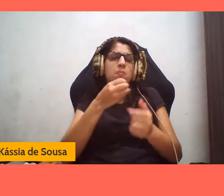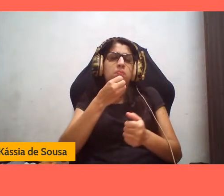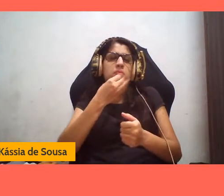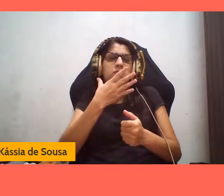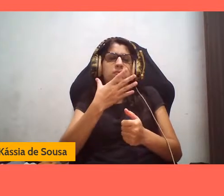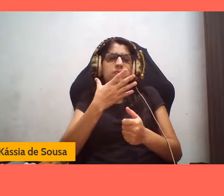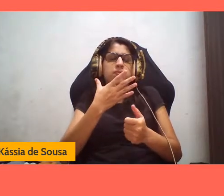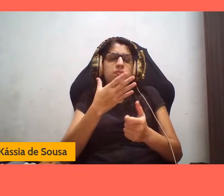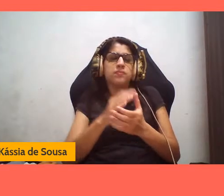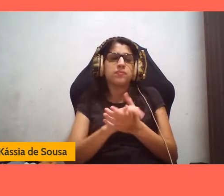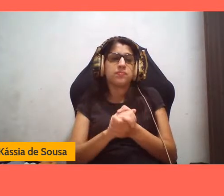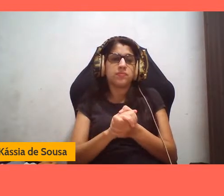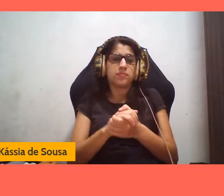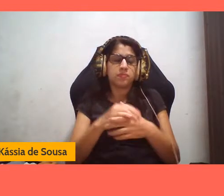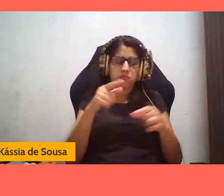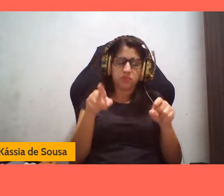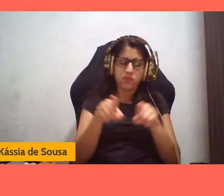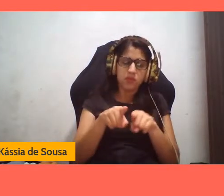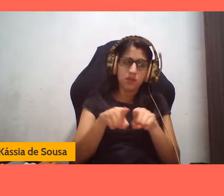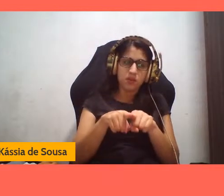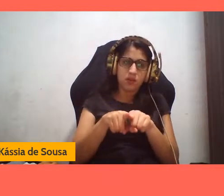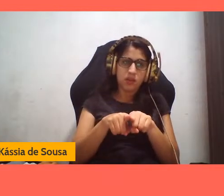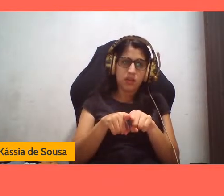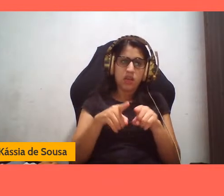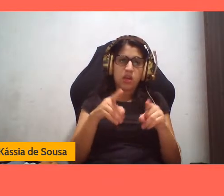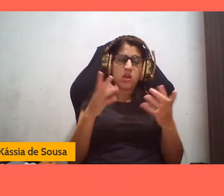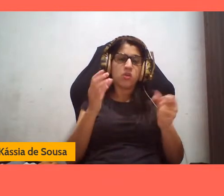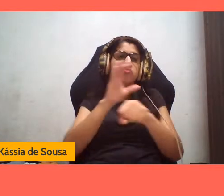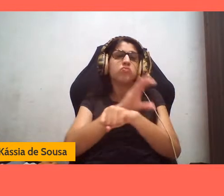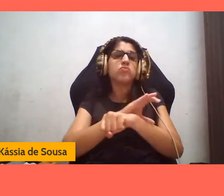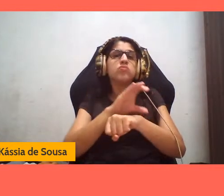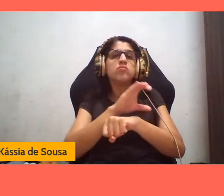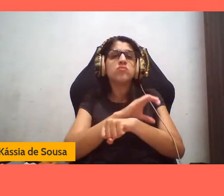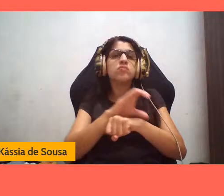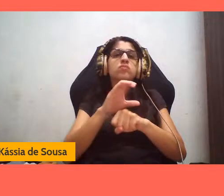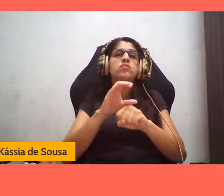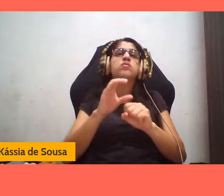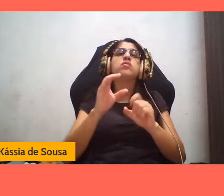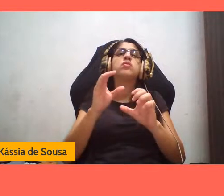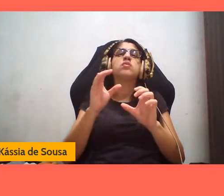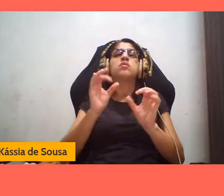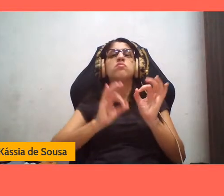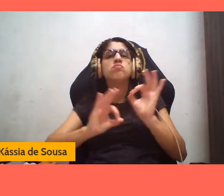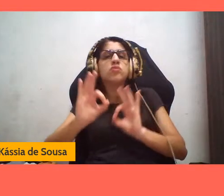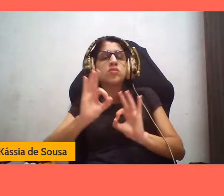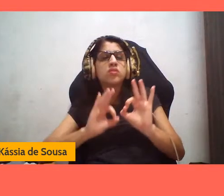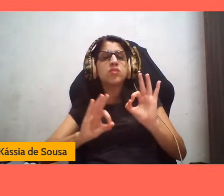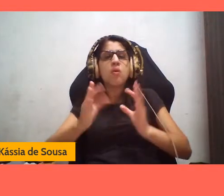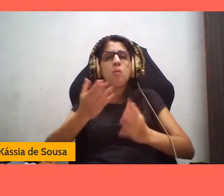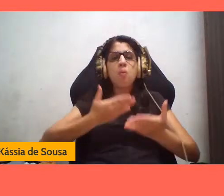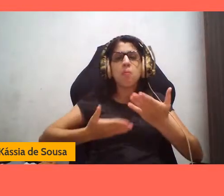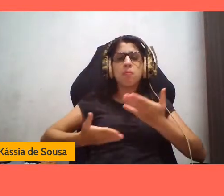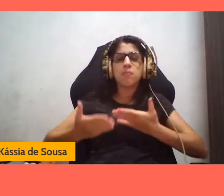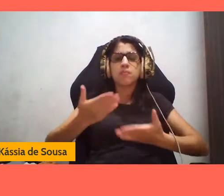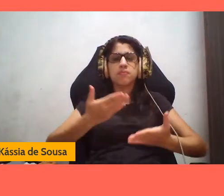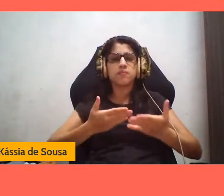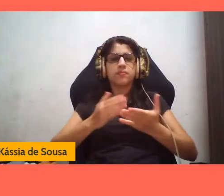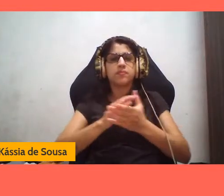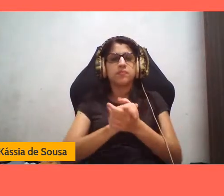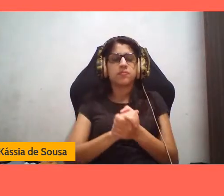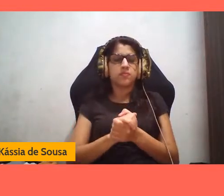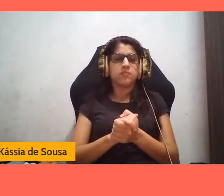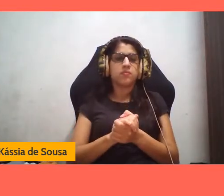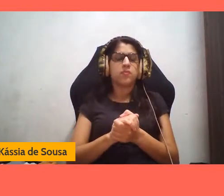benefícios também no curso da ação compartilhada. E o conhecimento é